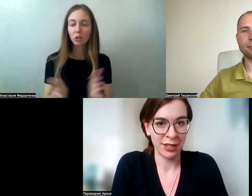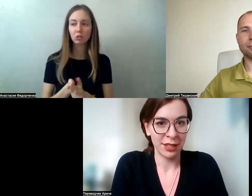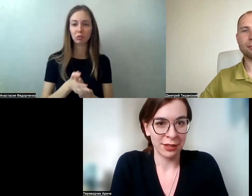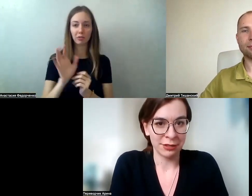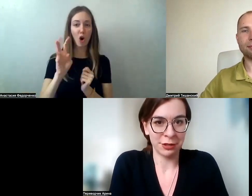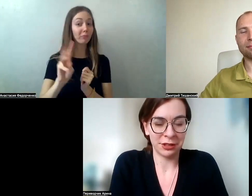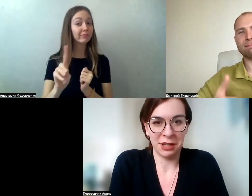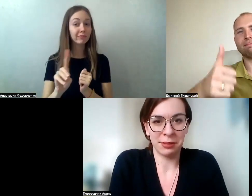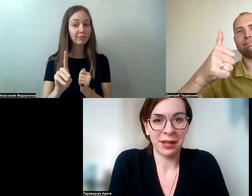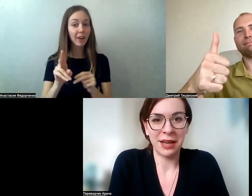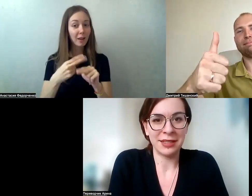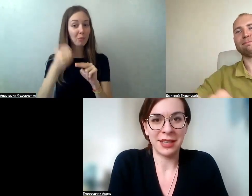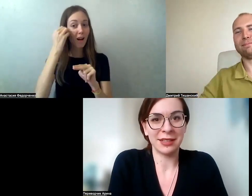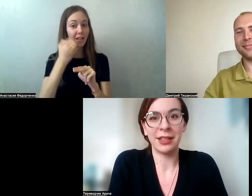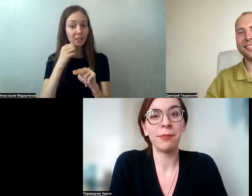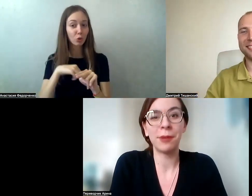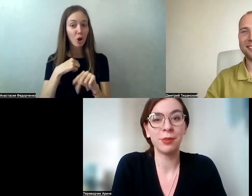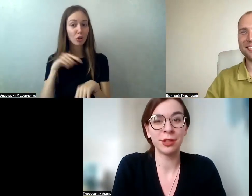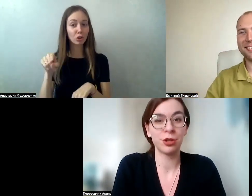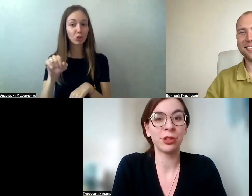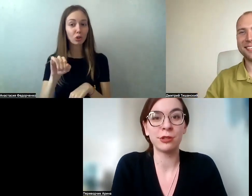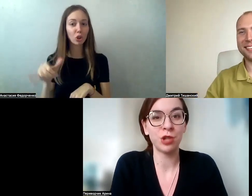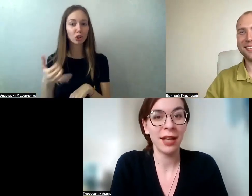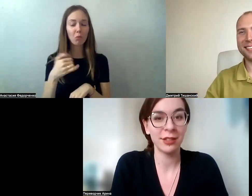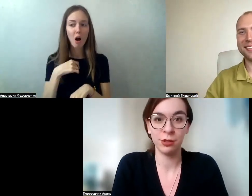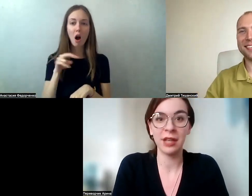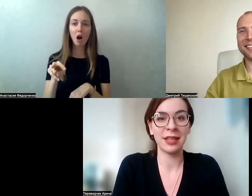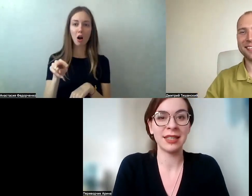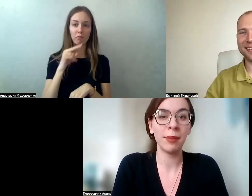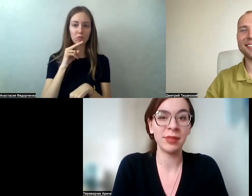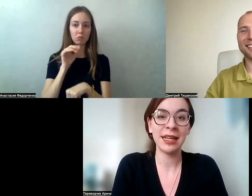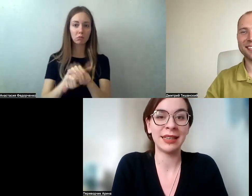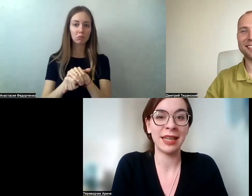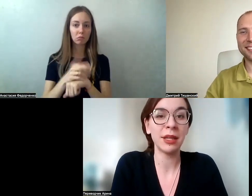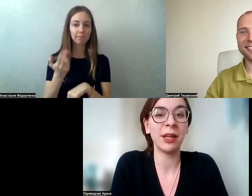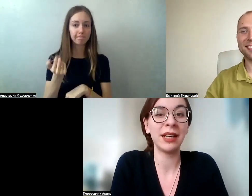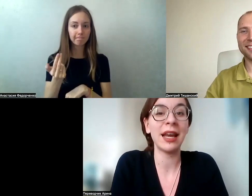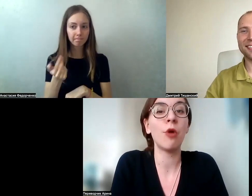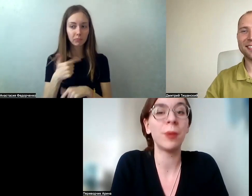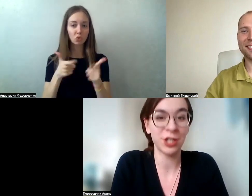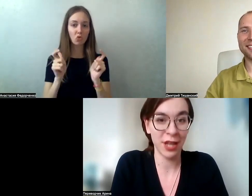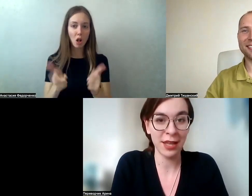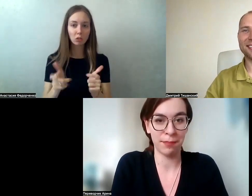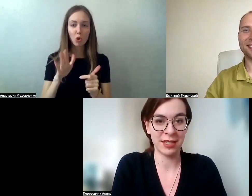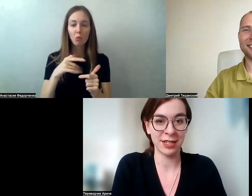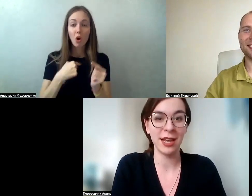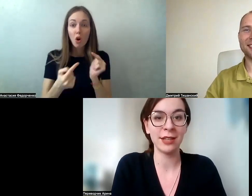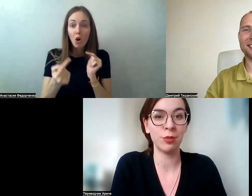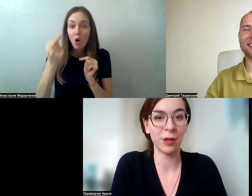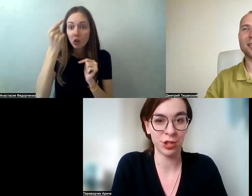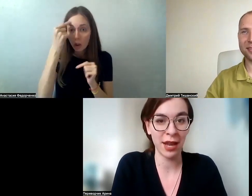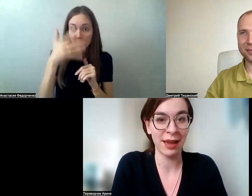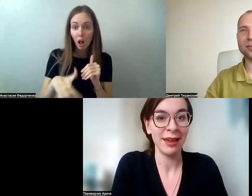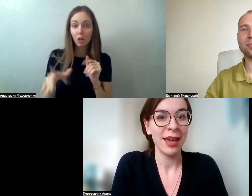жизни. То есть, как бы такая интересная, я бы подумала, что это случайность, но нет, на самом деле это именно благодаря упражнениям произошли